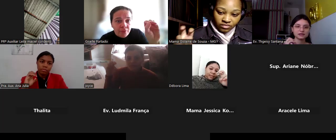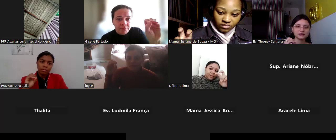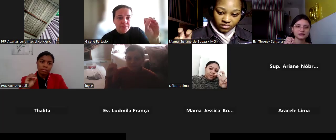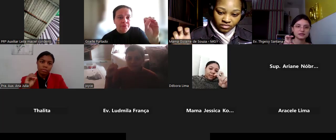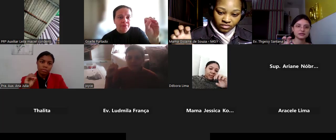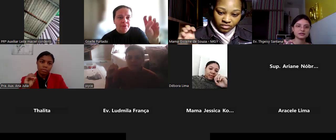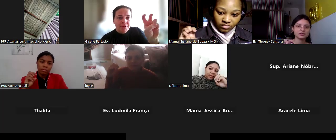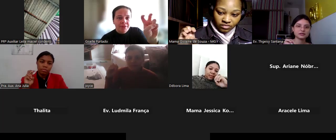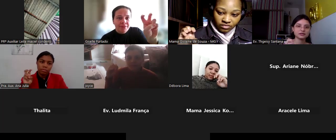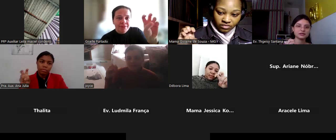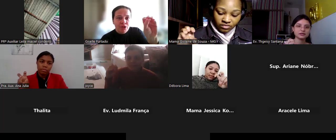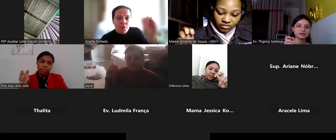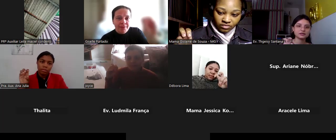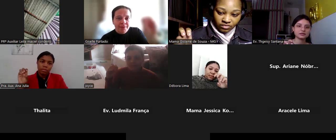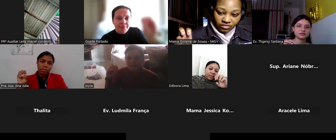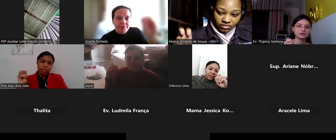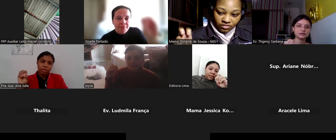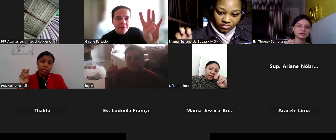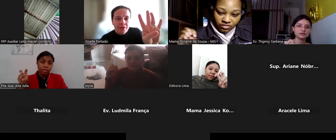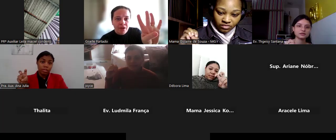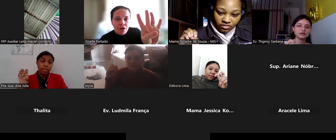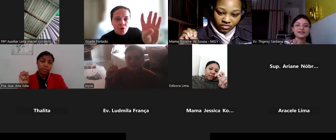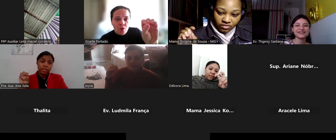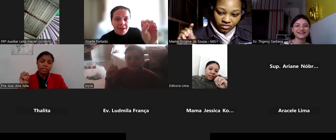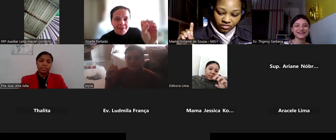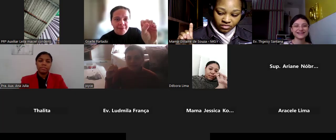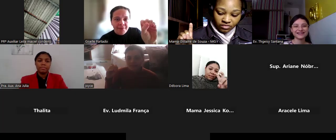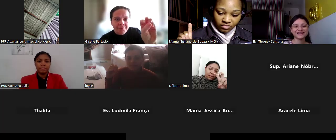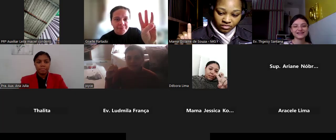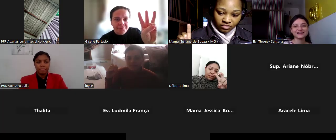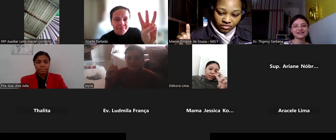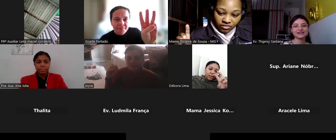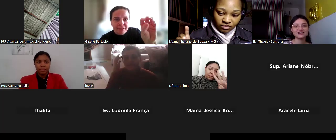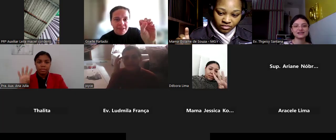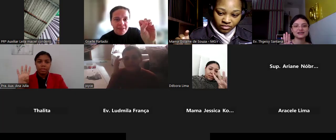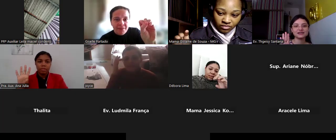Ops. 50, 40, 30,